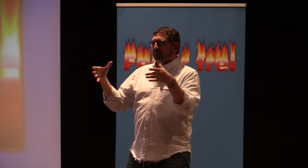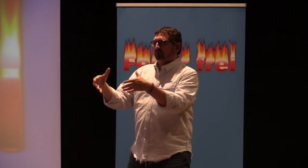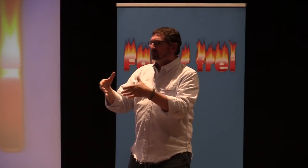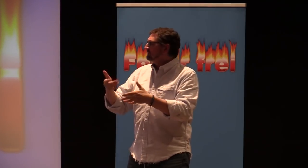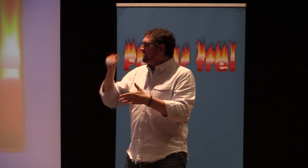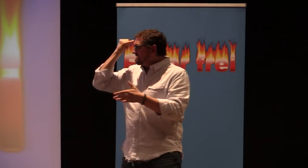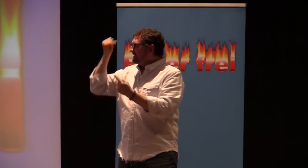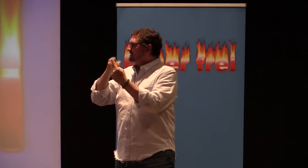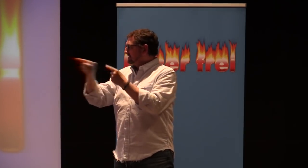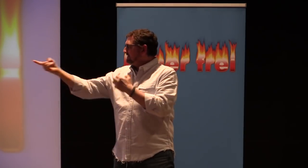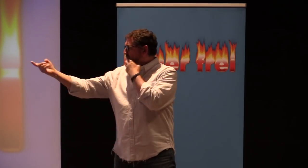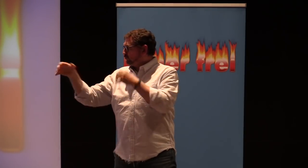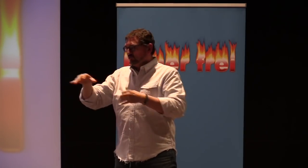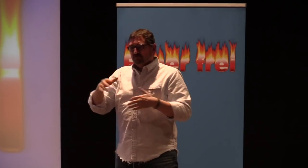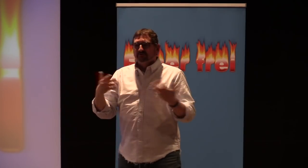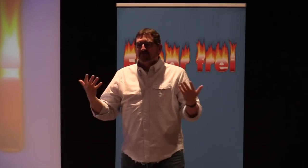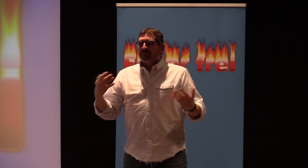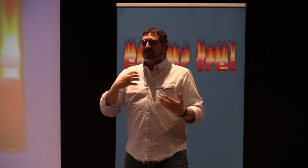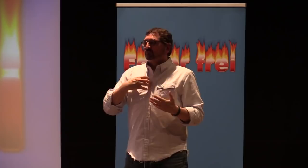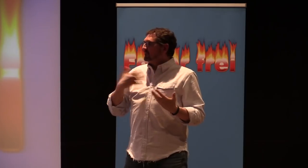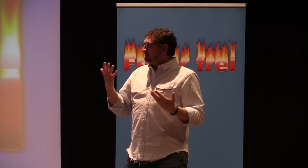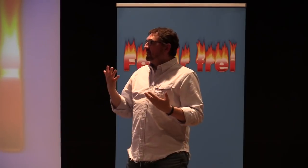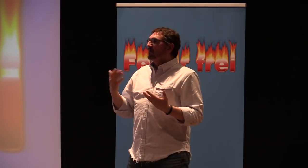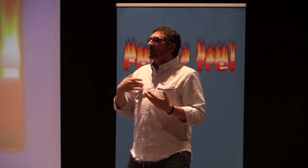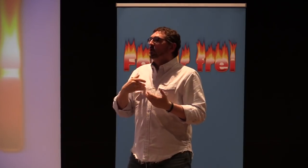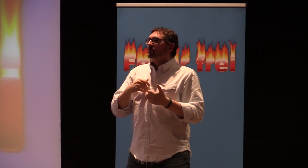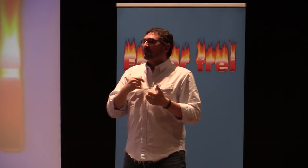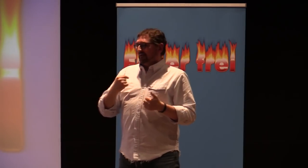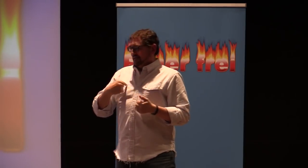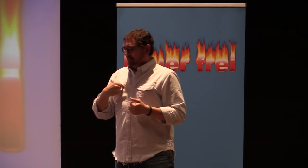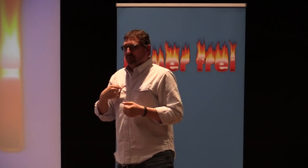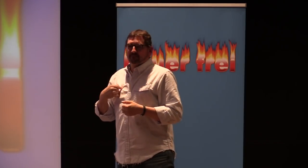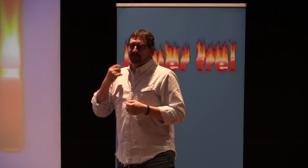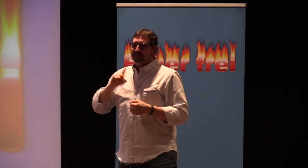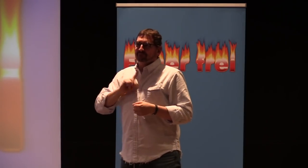wir Landesverbände nicht mehr brauchen, sondern eher in Projekten denken sollen. So, das habe ich jetzt so von dir rausgehört.